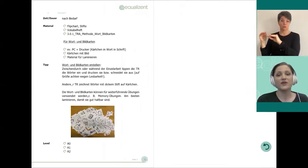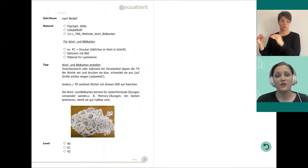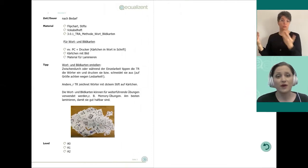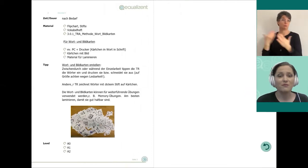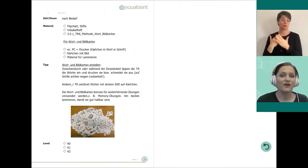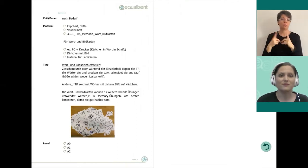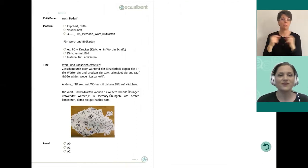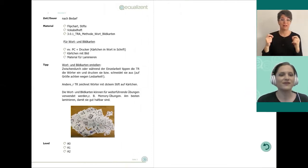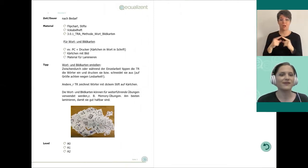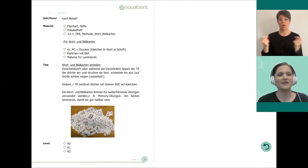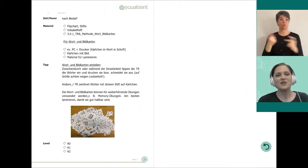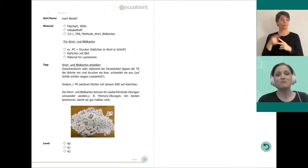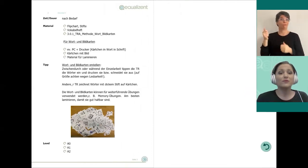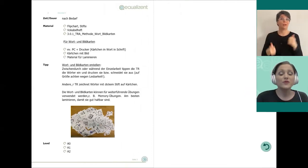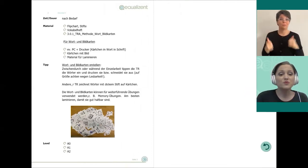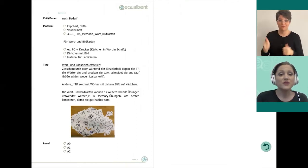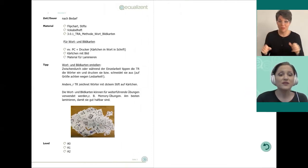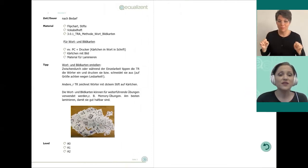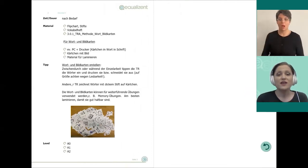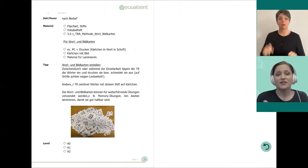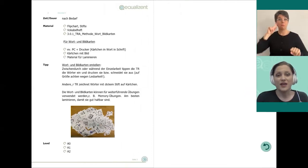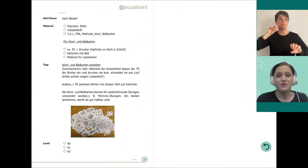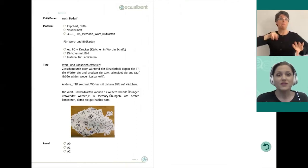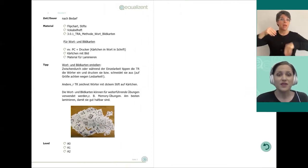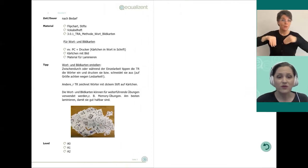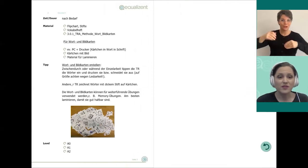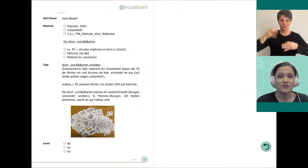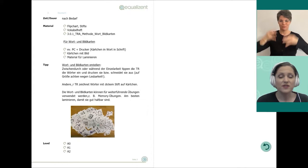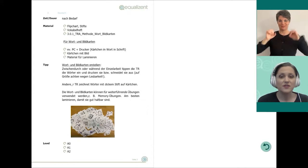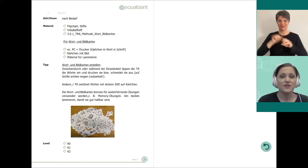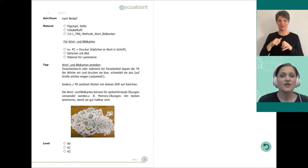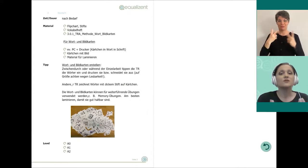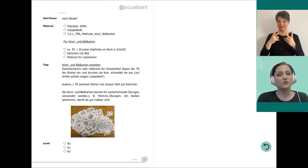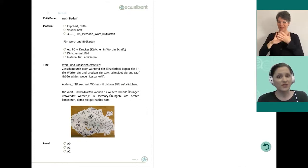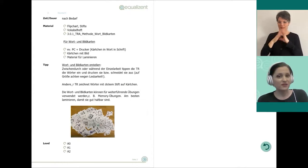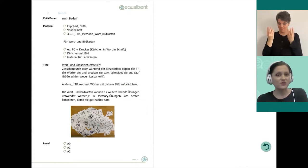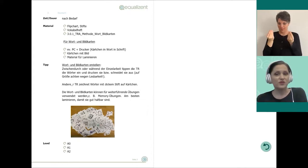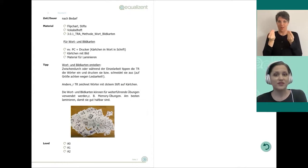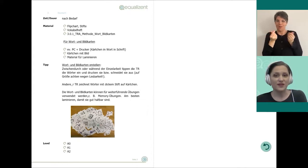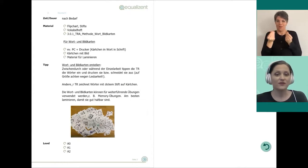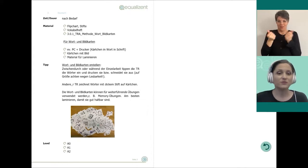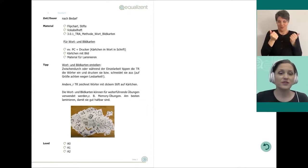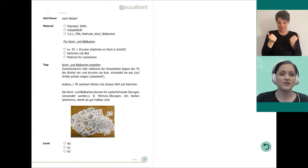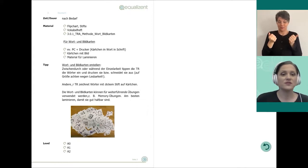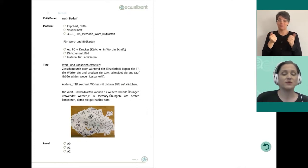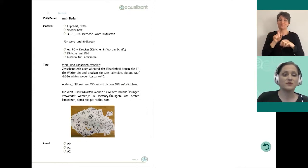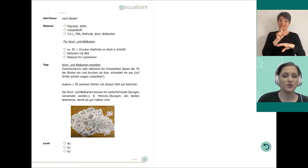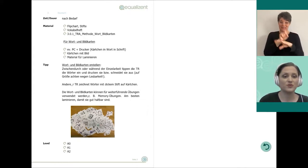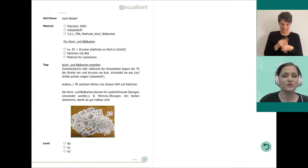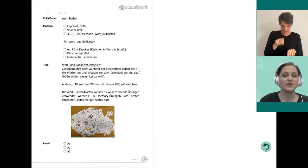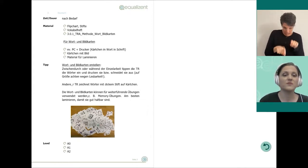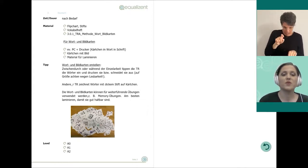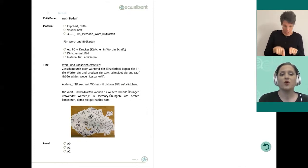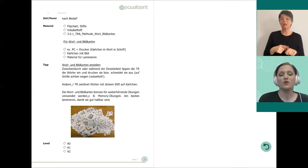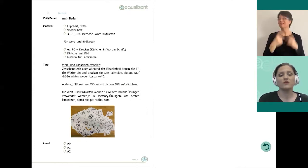damit Wettbewerbe machen, man kann Memory spielen. Die Haptik ist auch ganz wichtig, zusätzlich zur digitalen Kompetenz, die bei uns